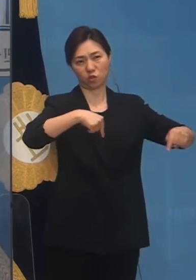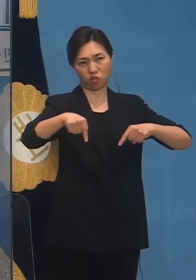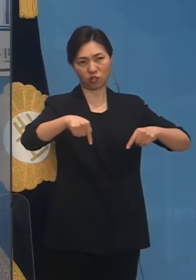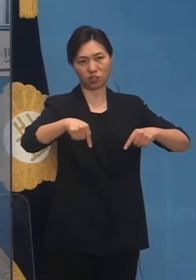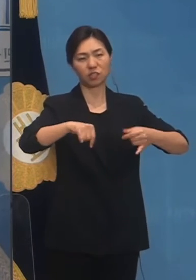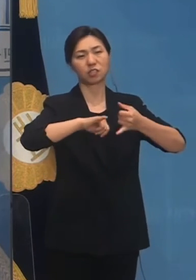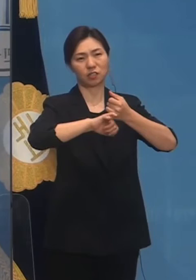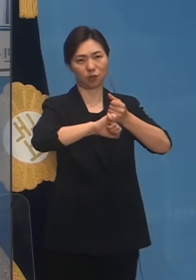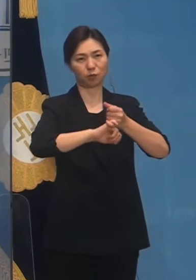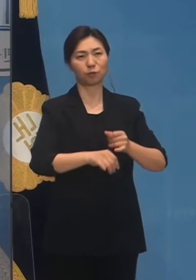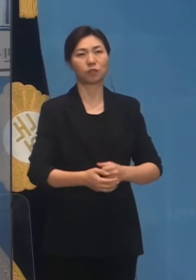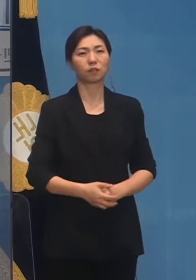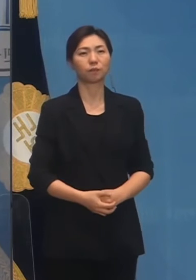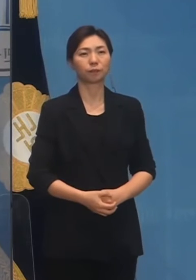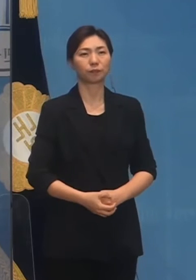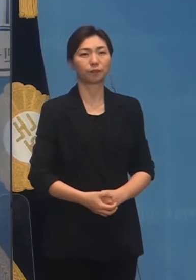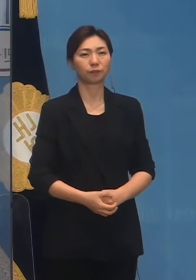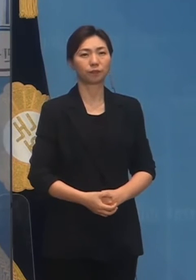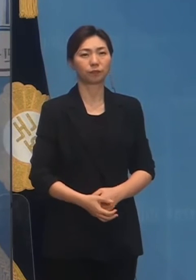하겠습니다.